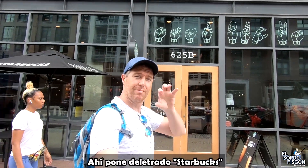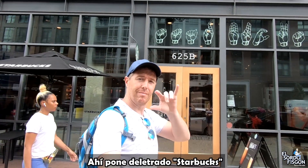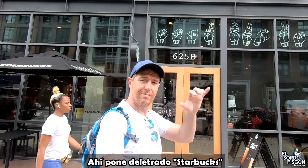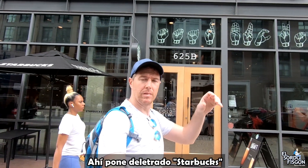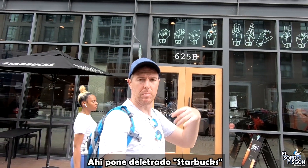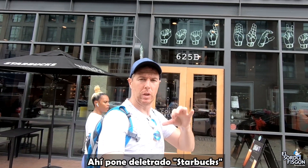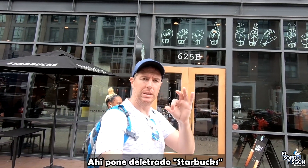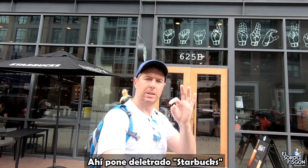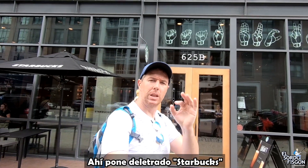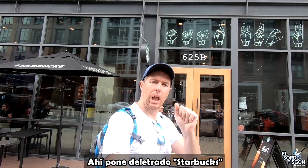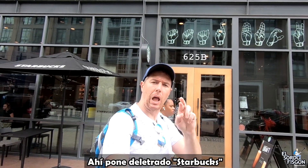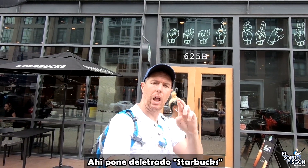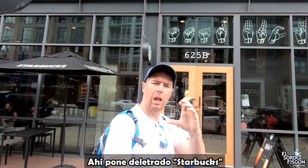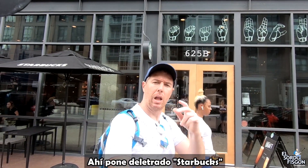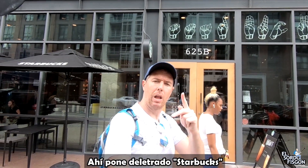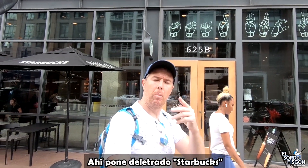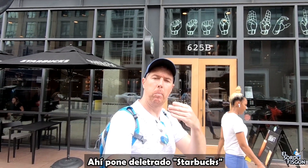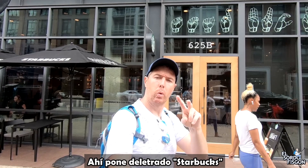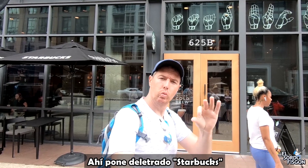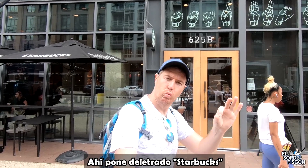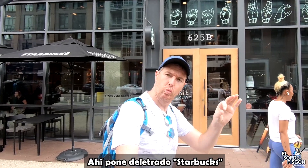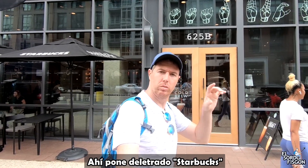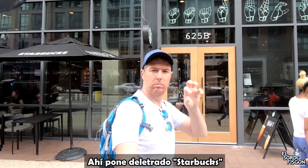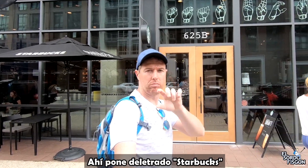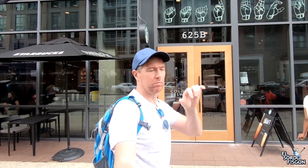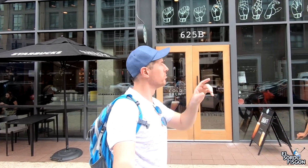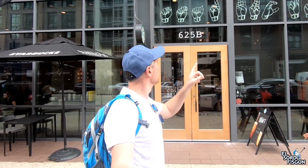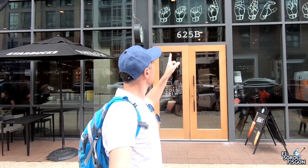Ahí pone deletreado Starbucks.